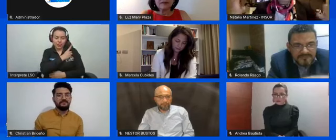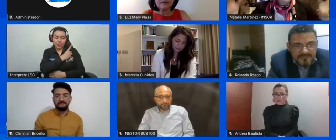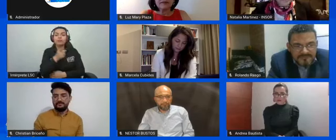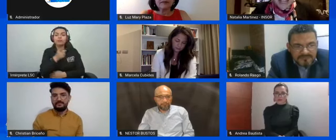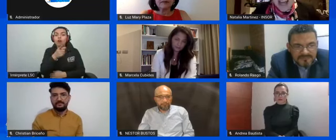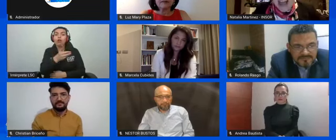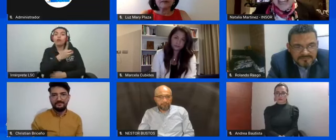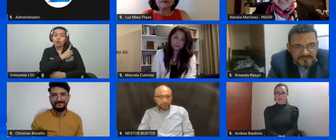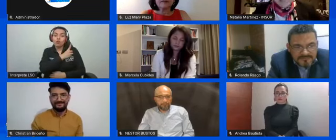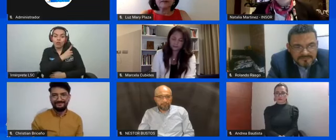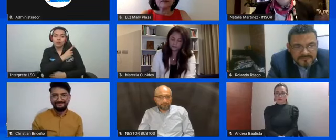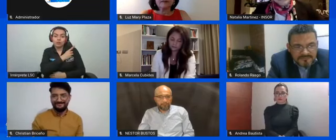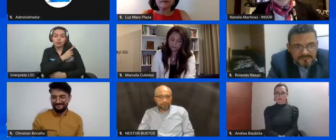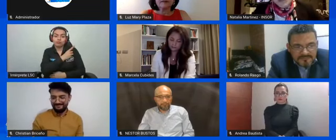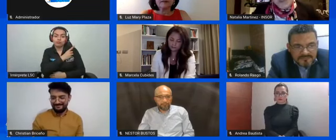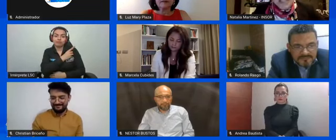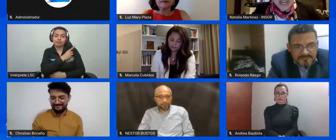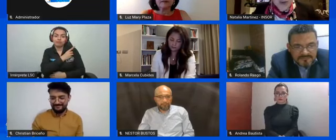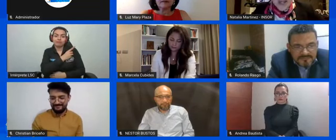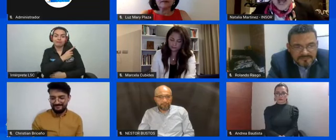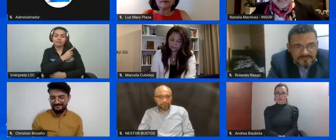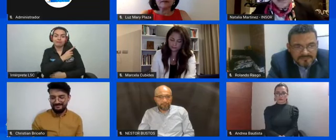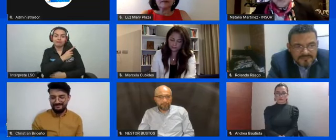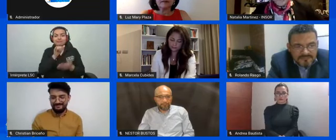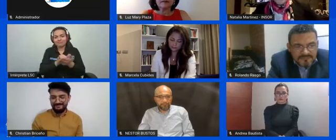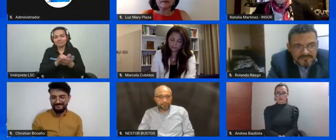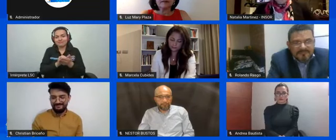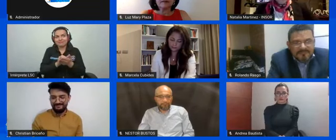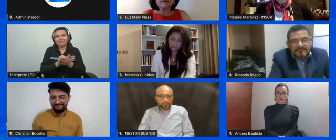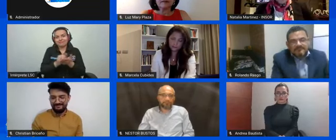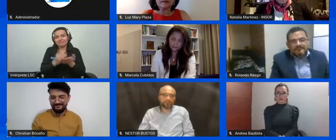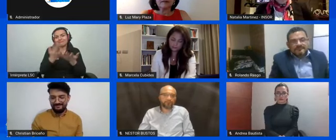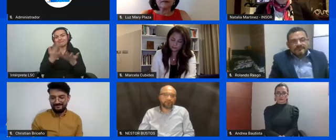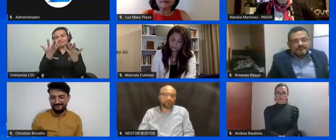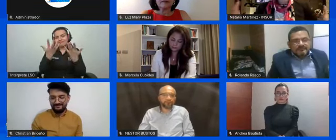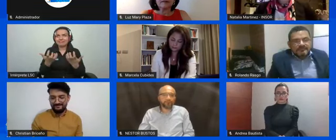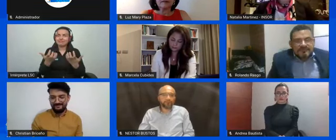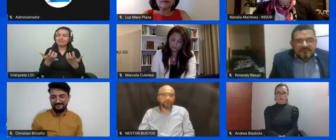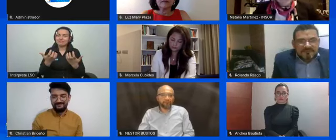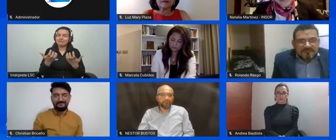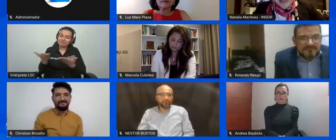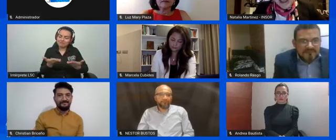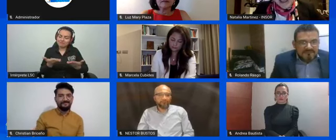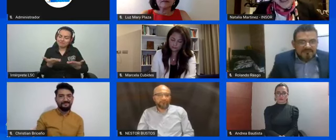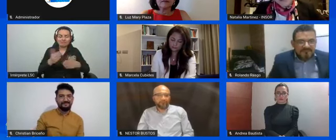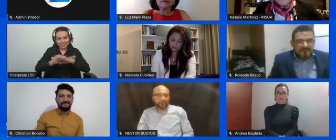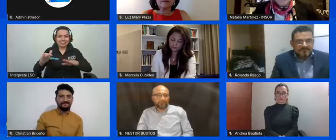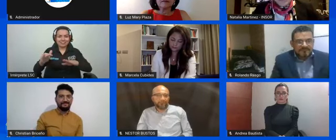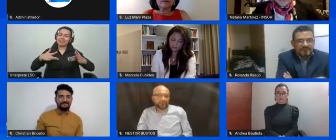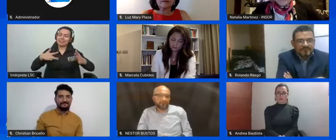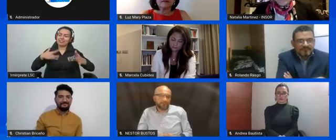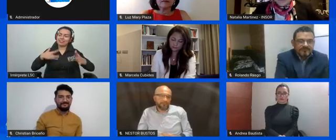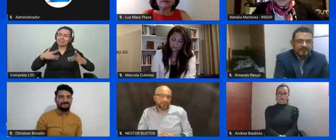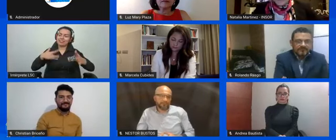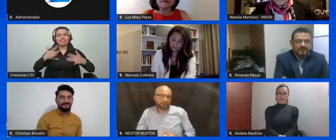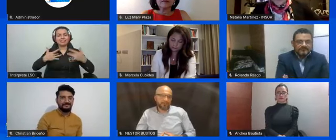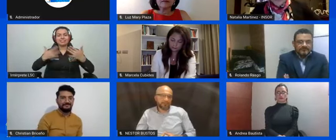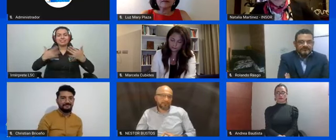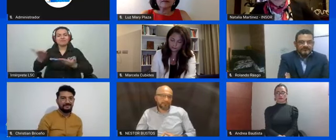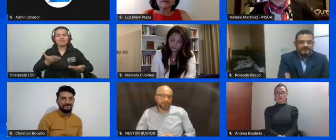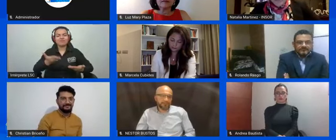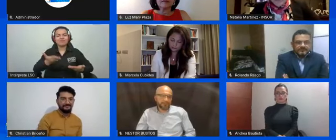nos quisiera alegrar y quisiéramos invitarlo a que nos cuente un poco cómo fue su llegada al